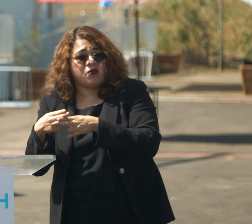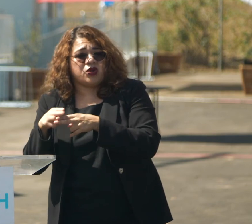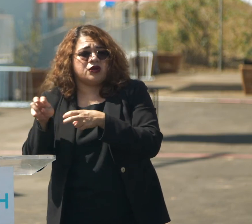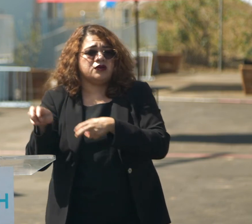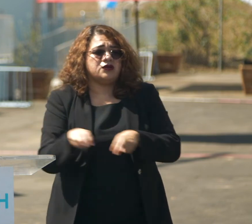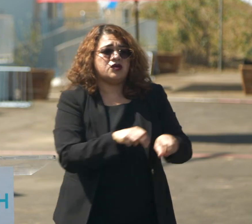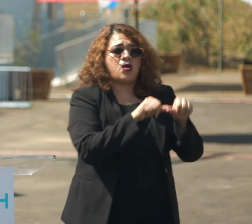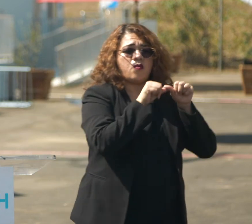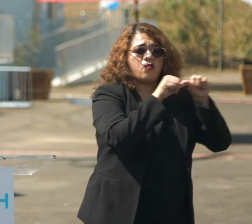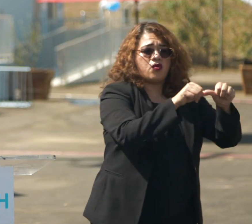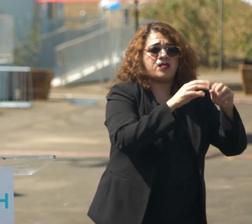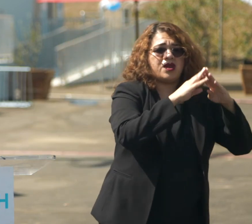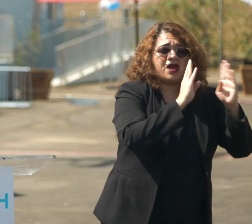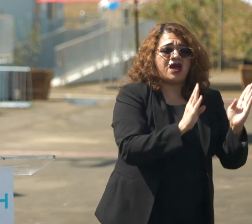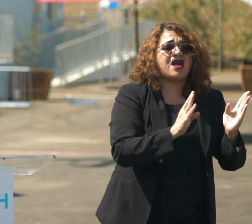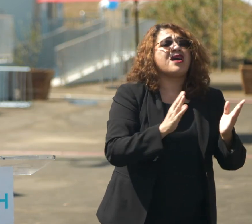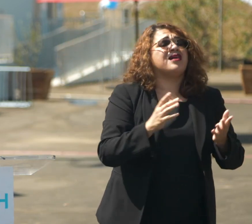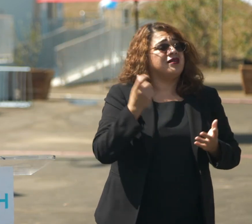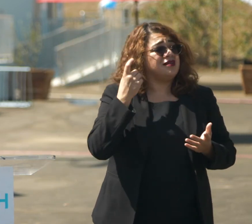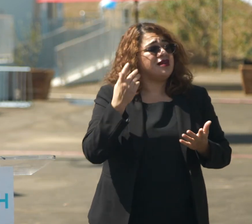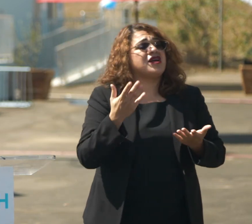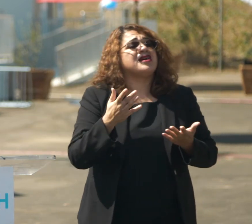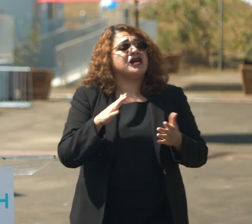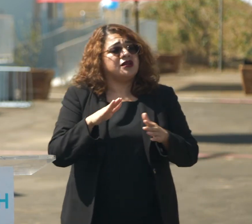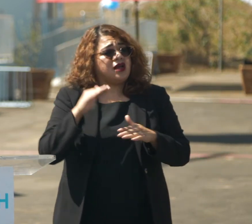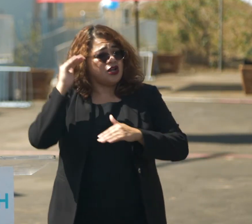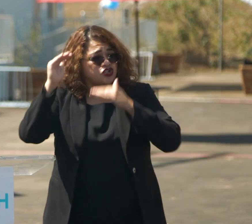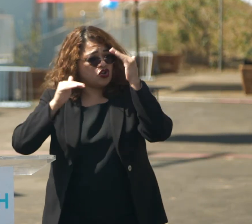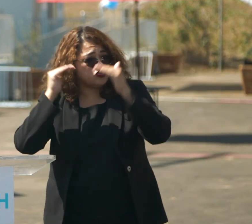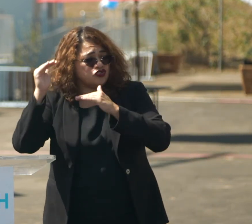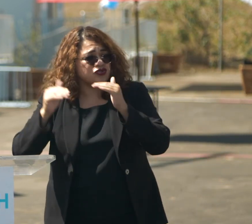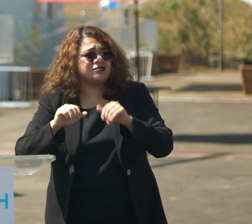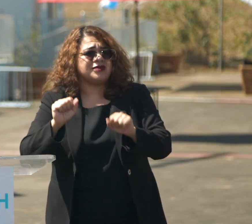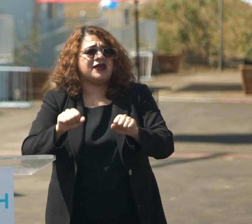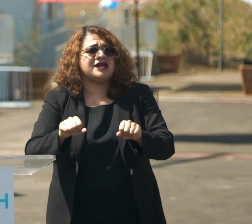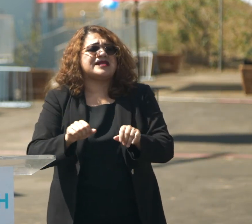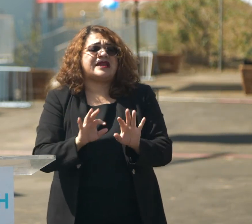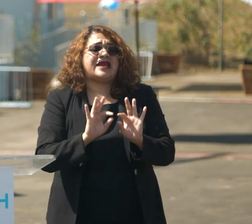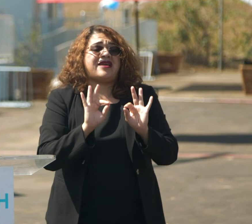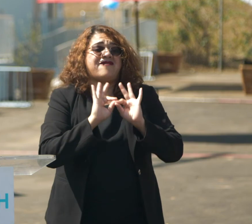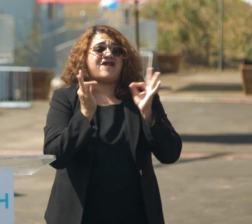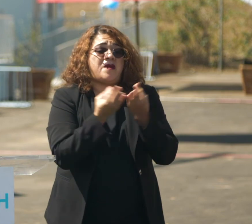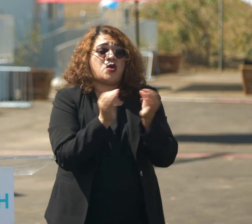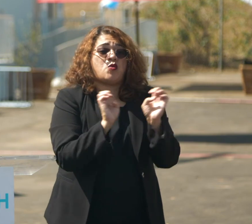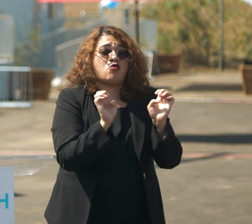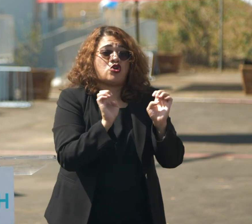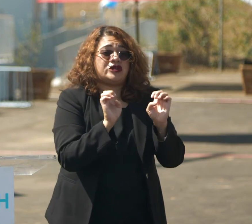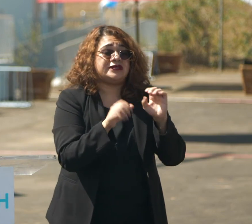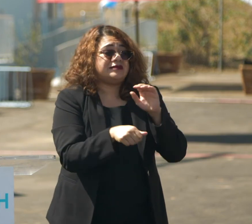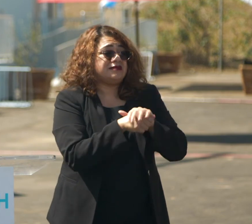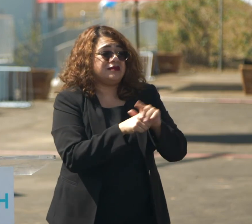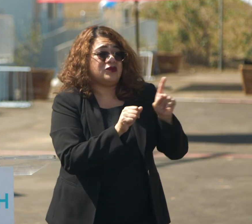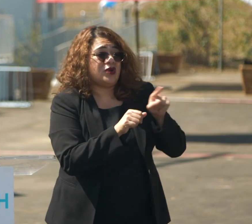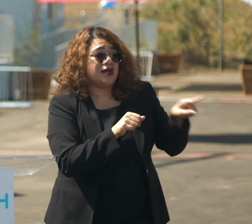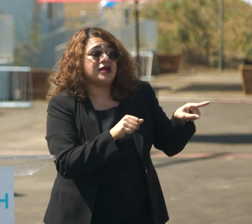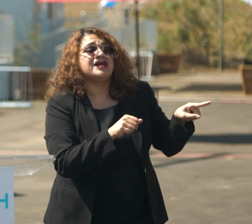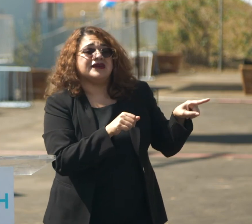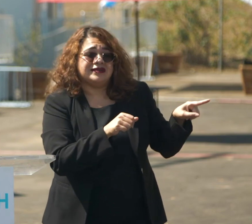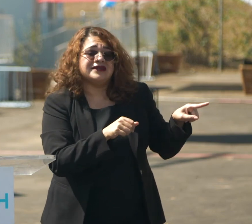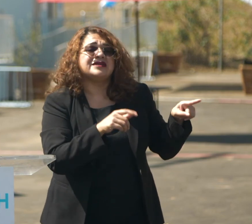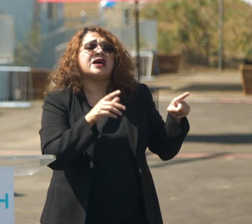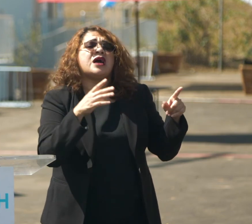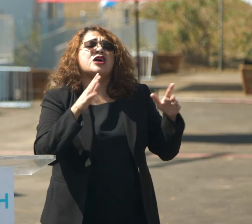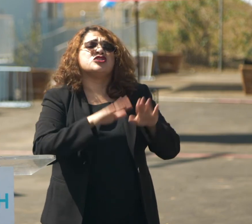a adultos y también podrá ayudar a las familias que necesitan apoyo de emergencia al conectarlos con el sistema de